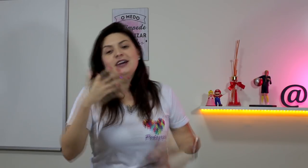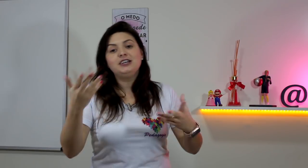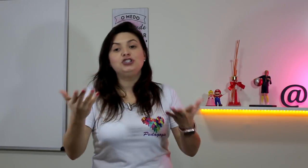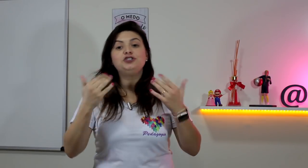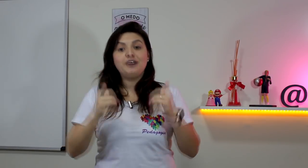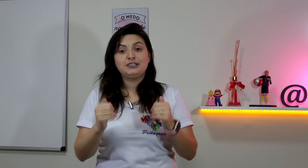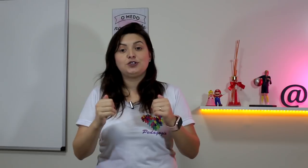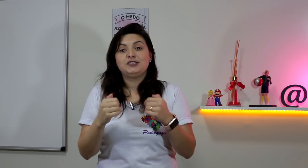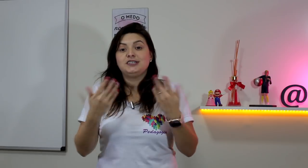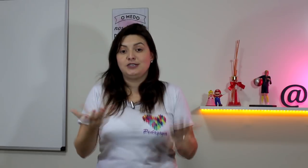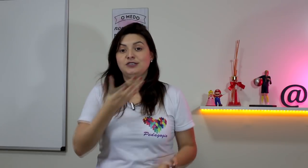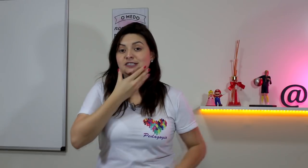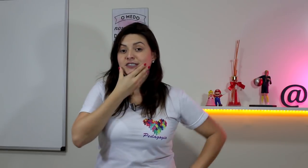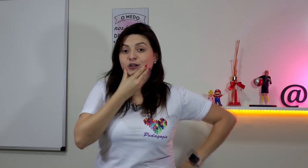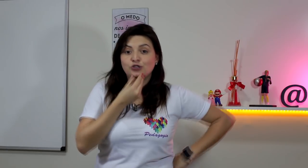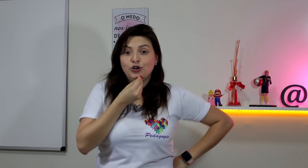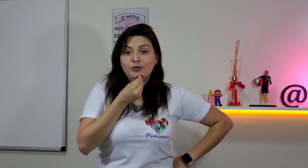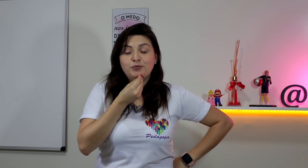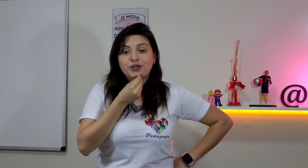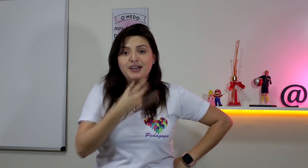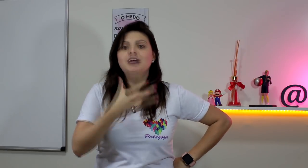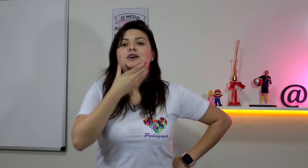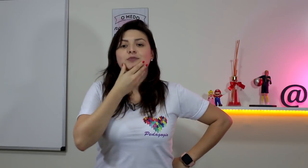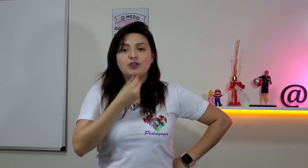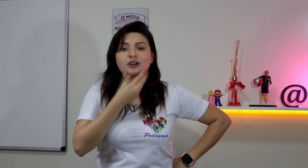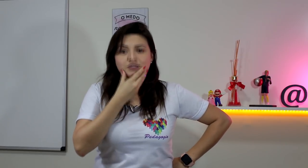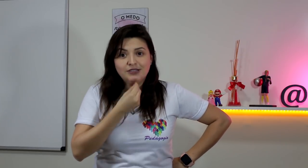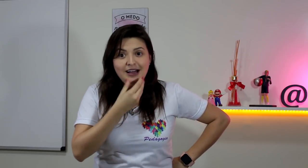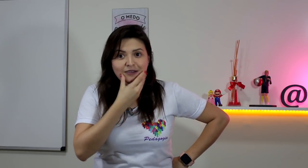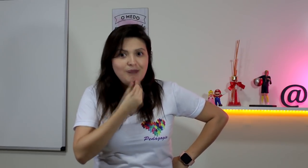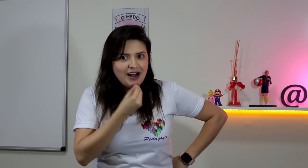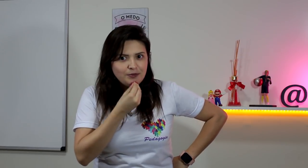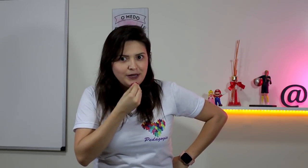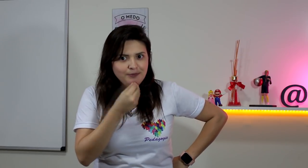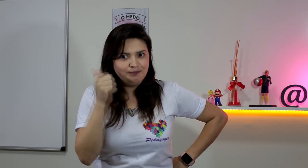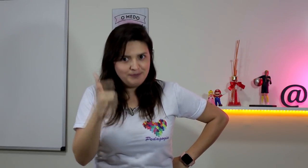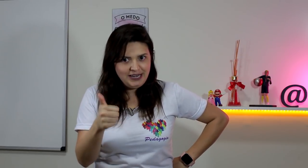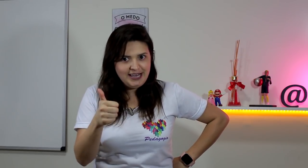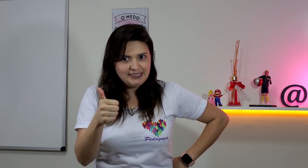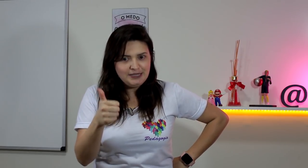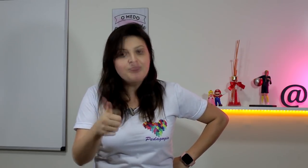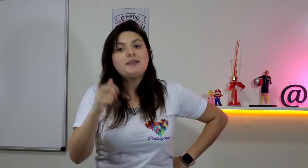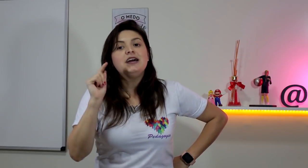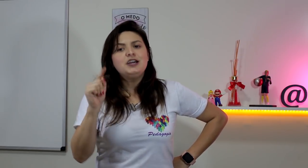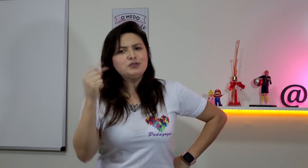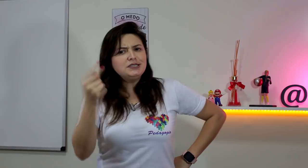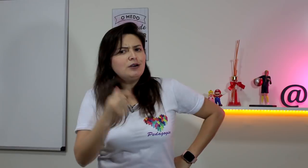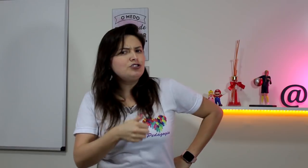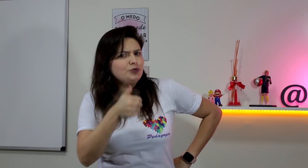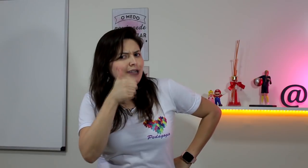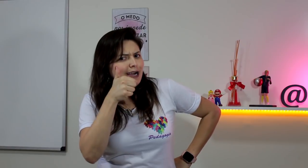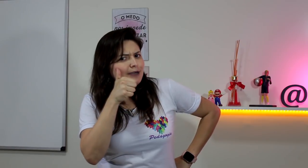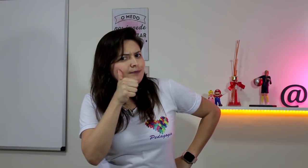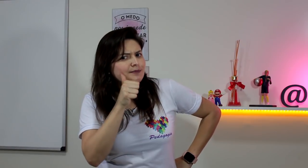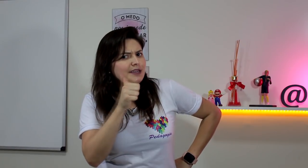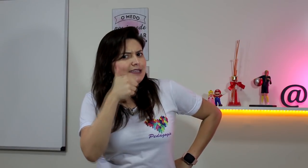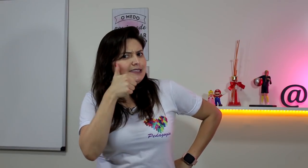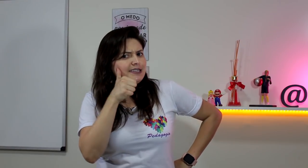E a gente faz associação desse sinal de homem, por quê? Por causa da barba, beleza? E o sinal de mulher? Esse